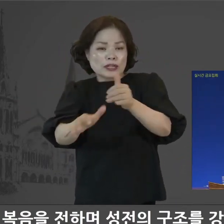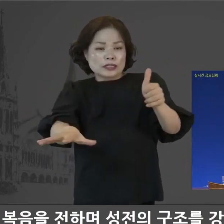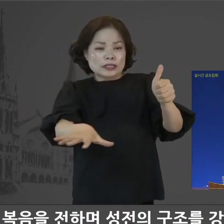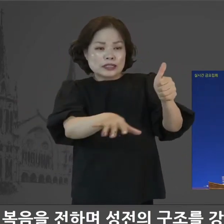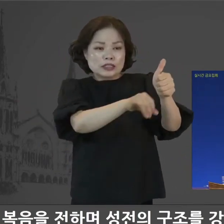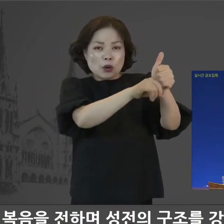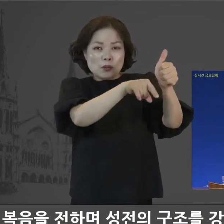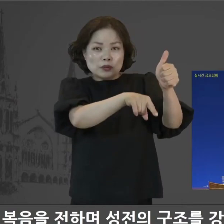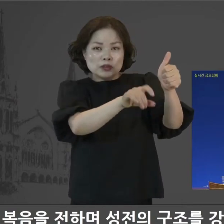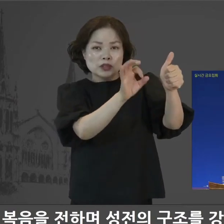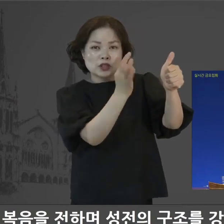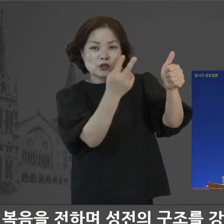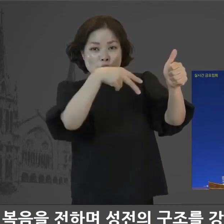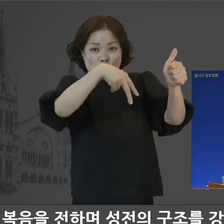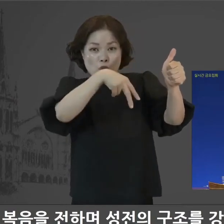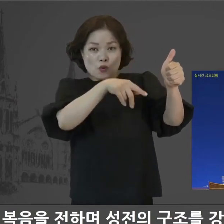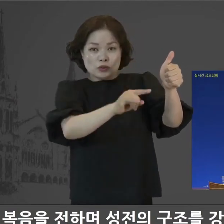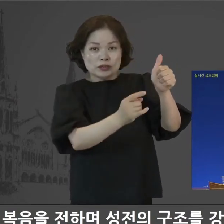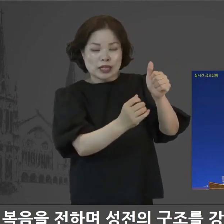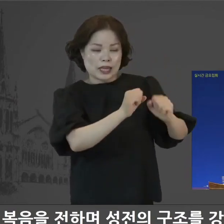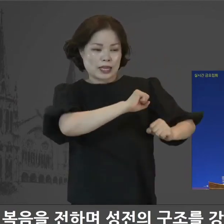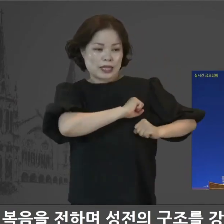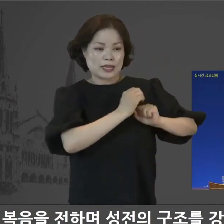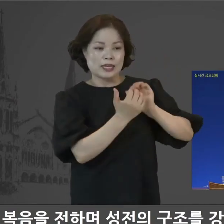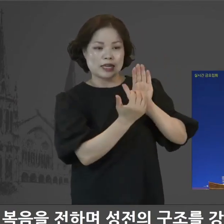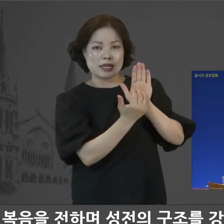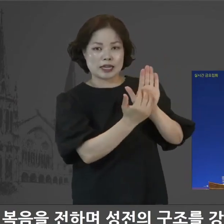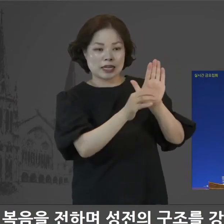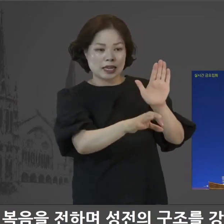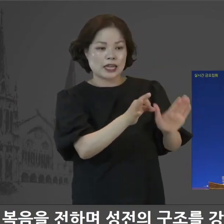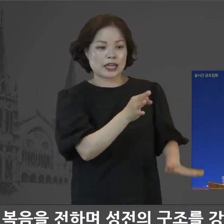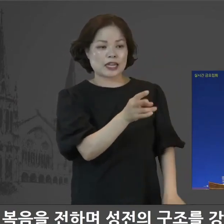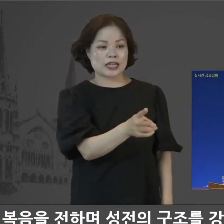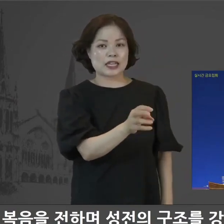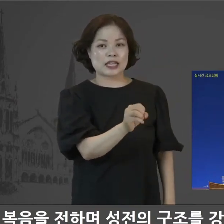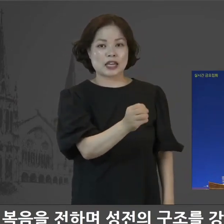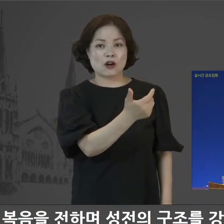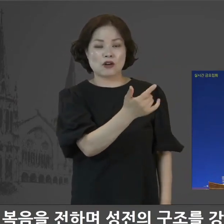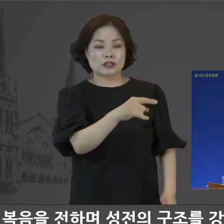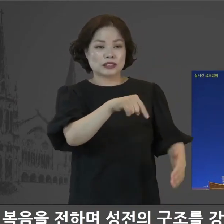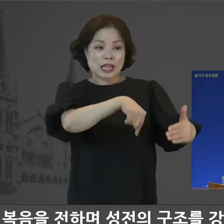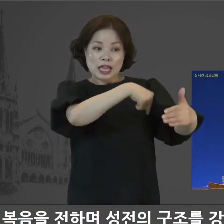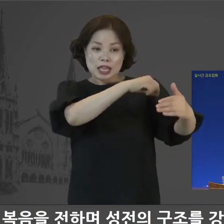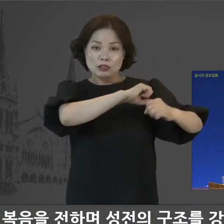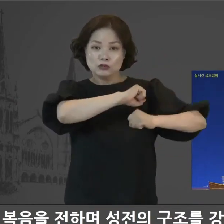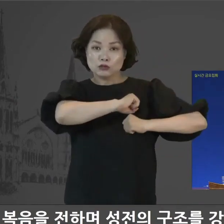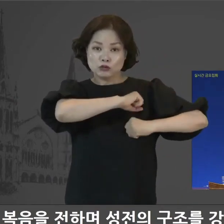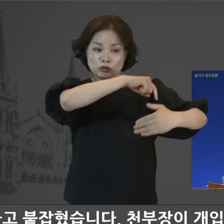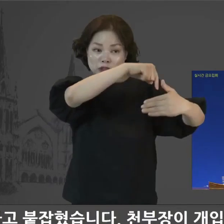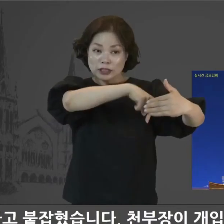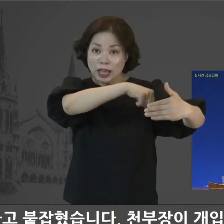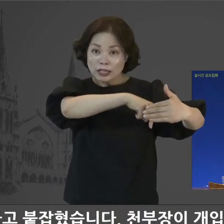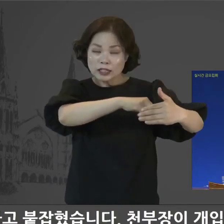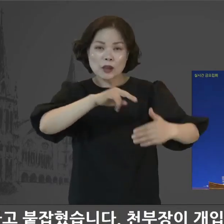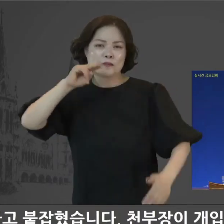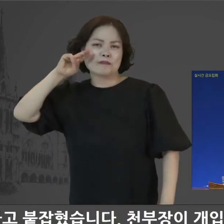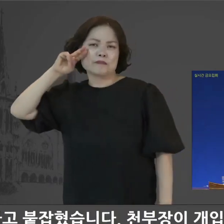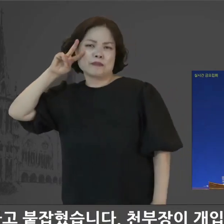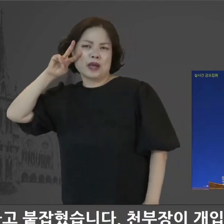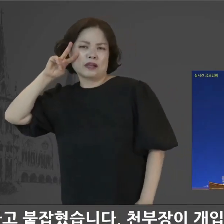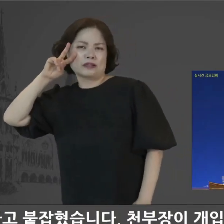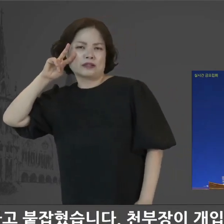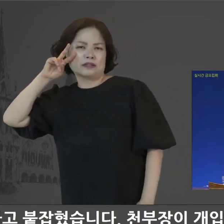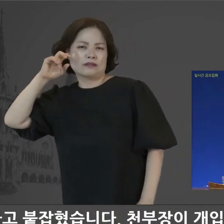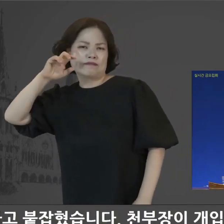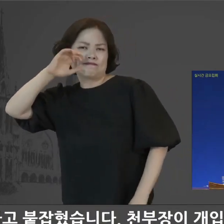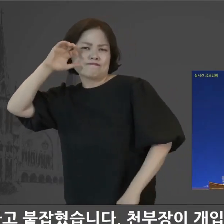있는 요새 영이라고 부르죠. 영내로 올라가는 계단에서 바울이 천부장에게